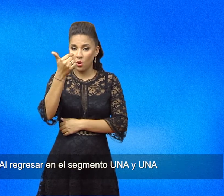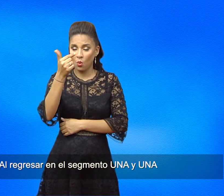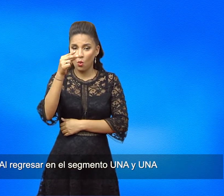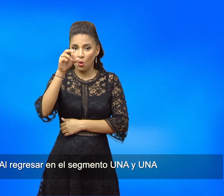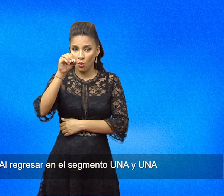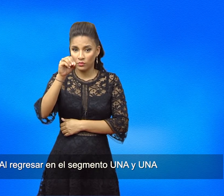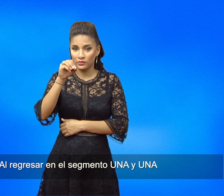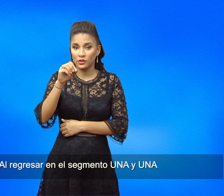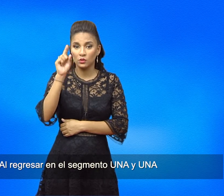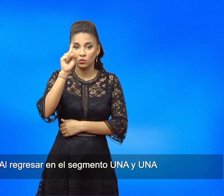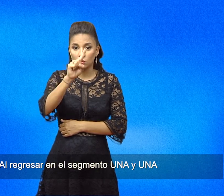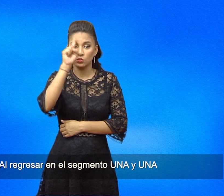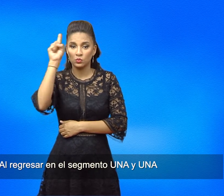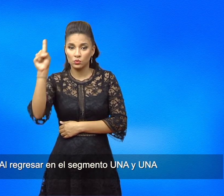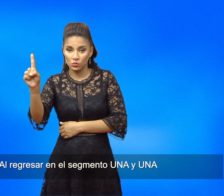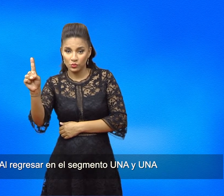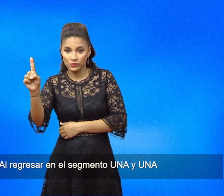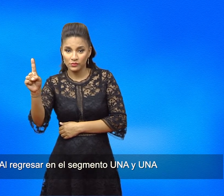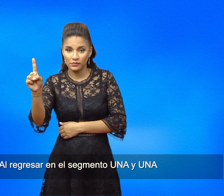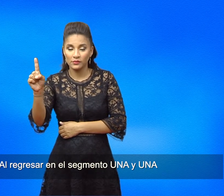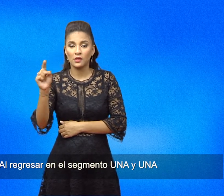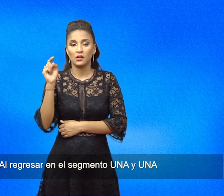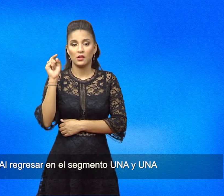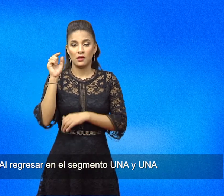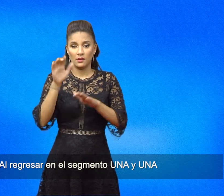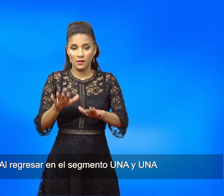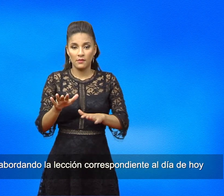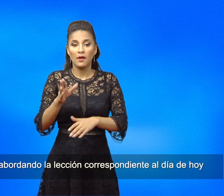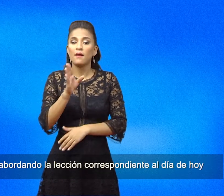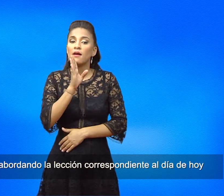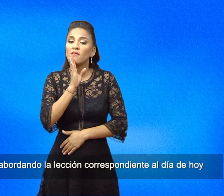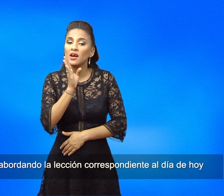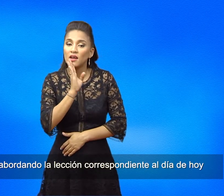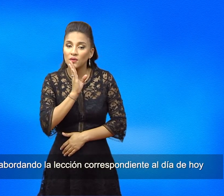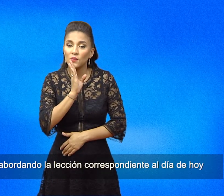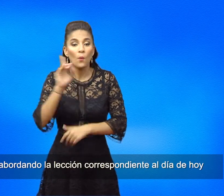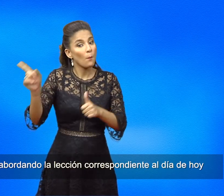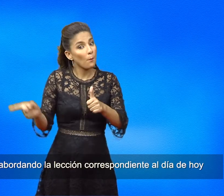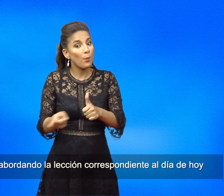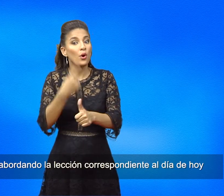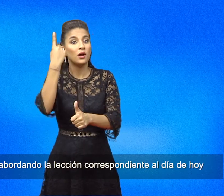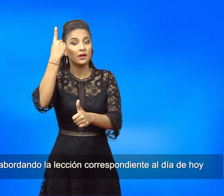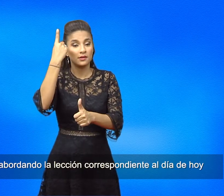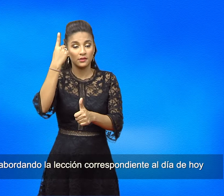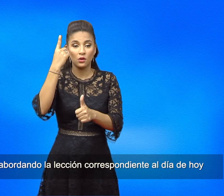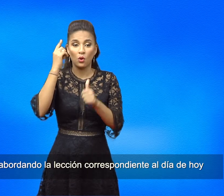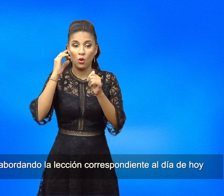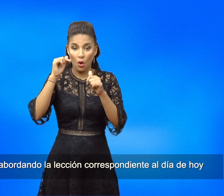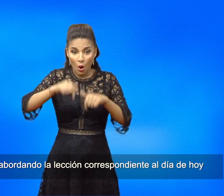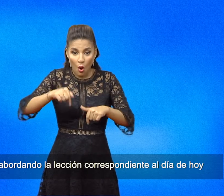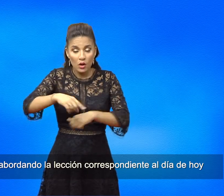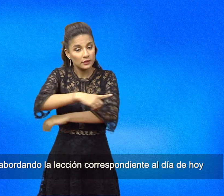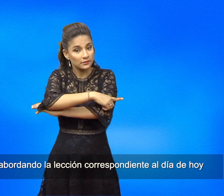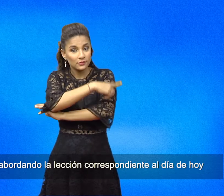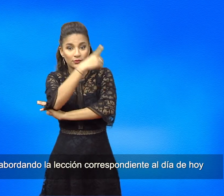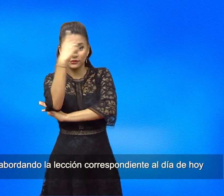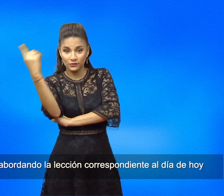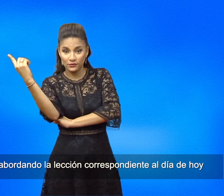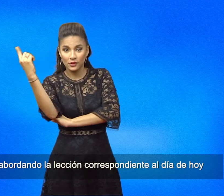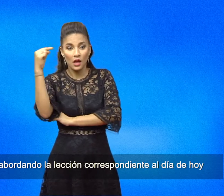segmento una y una estaremos abordando la reflexión correspondiente del